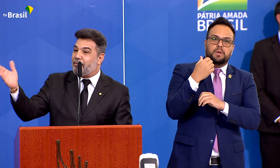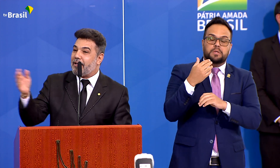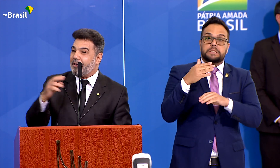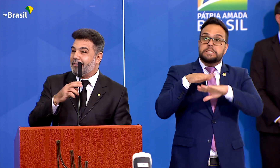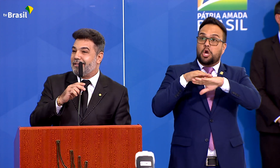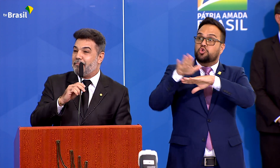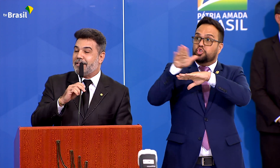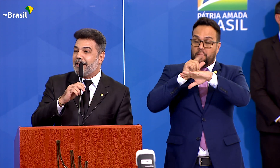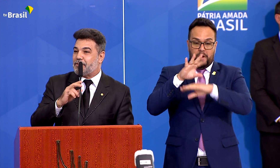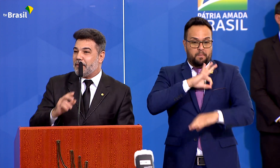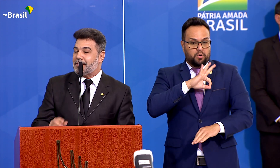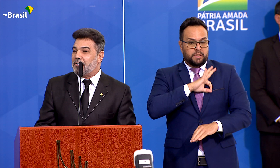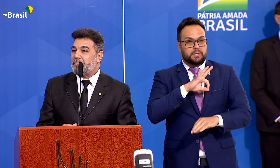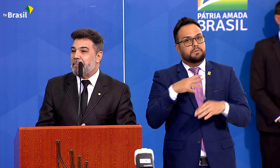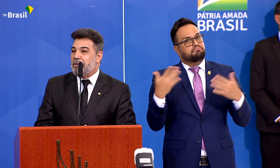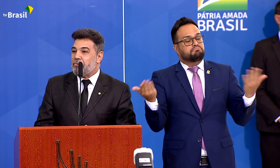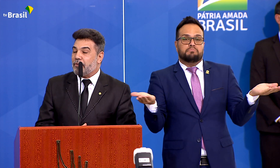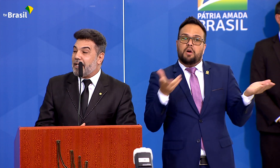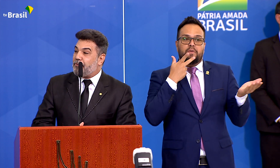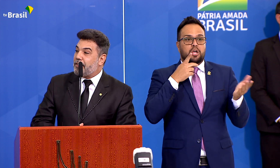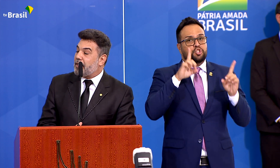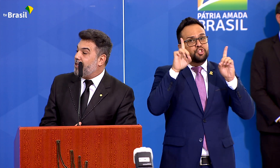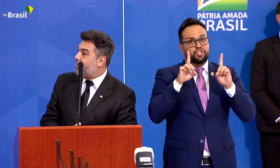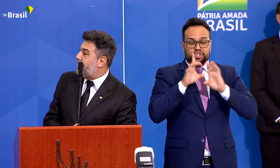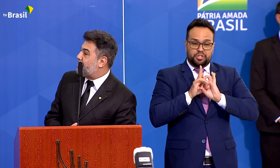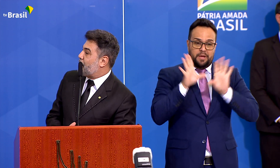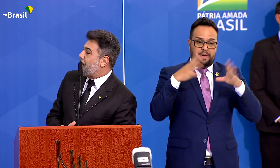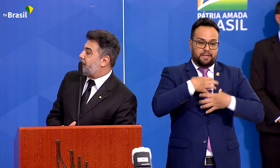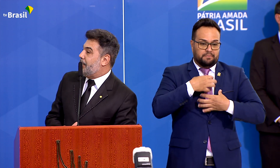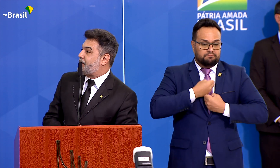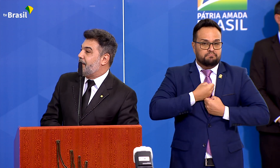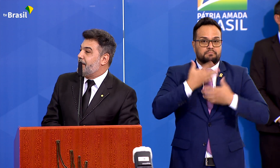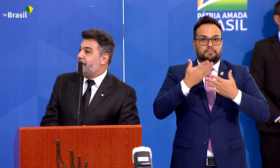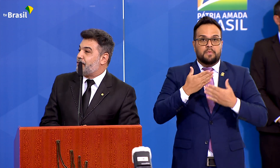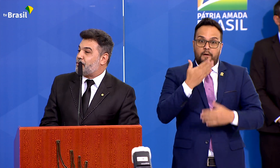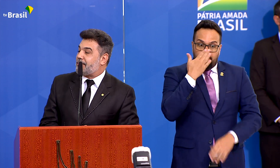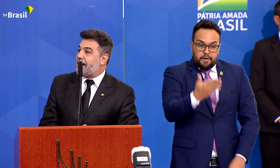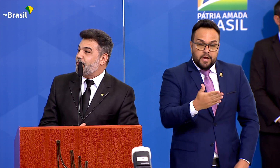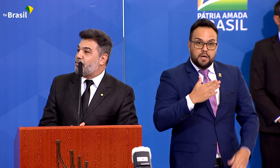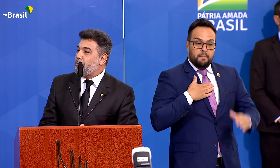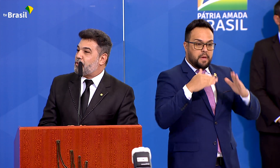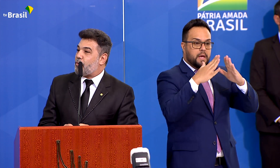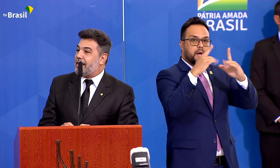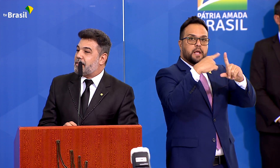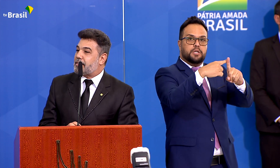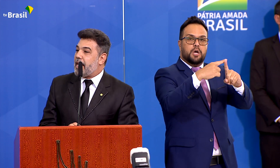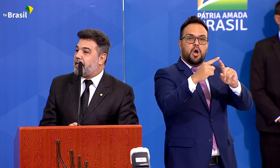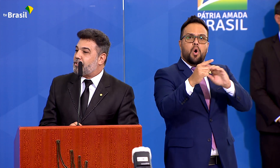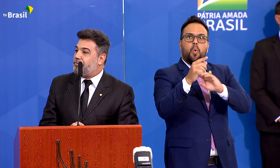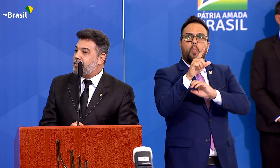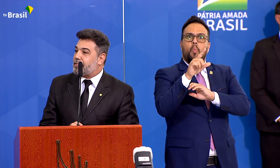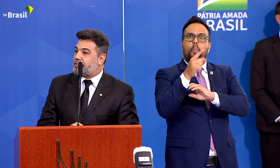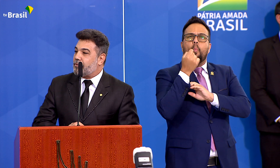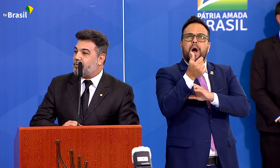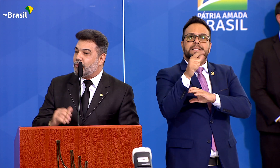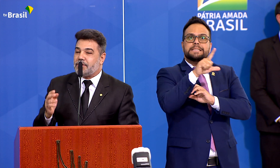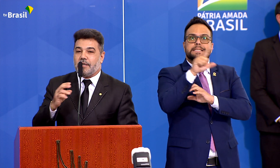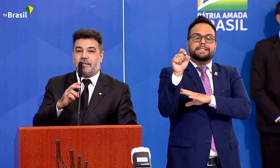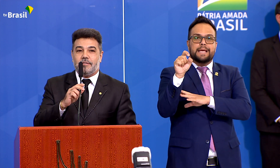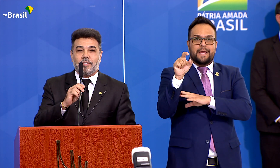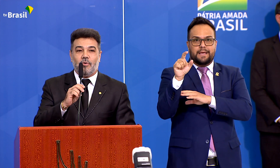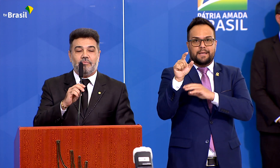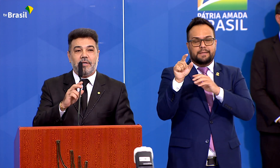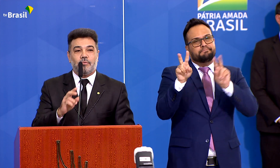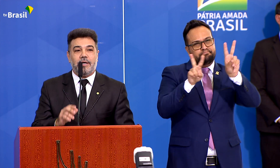por esse aqui da liberdade de expressão quando na frente da minha igreja senhor presidente juntar um grupo de quase 100 ativistas